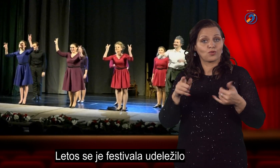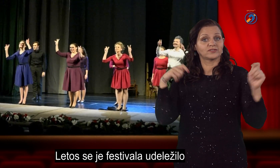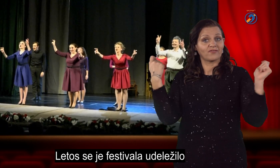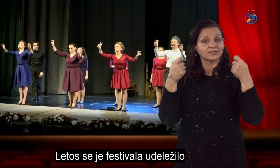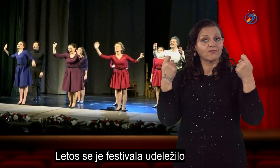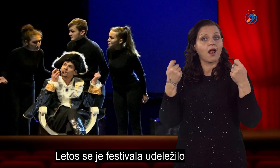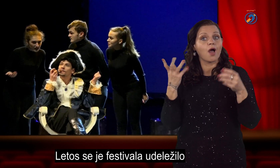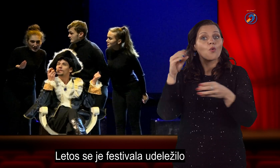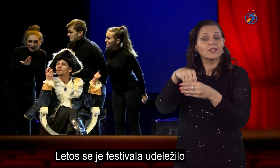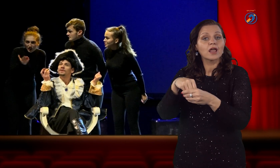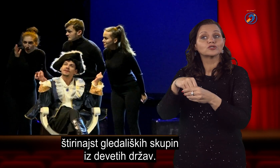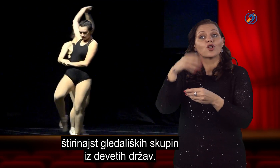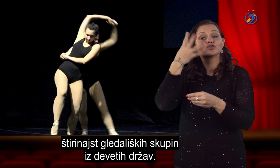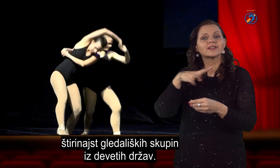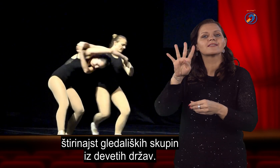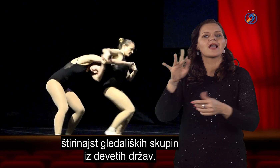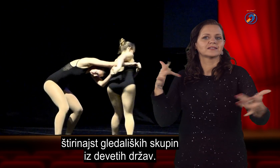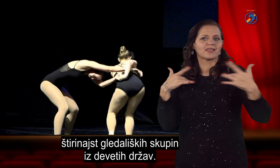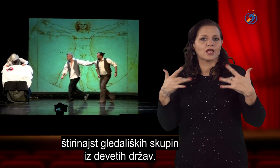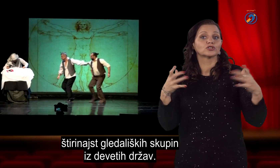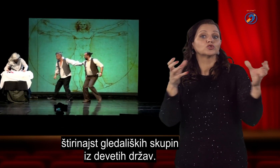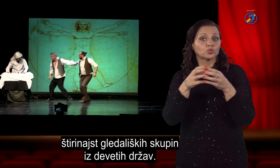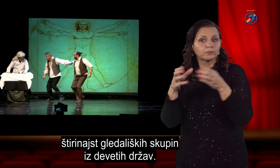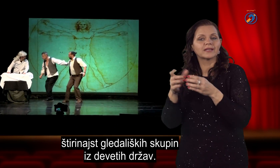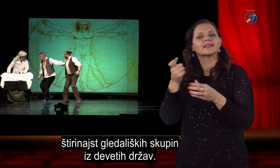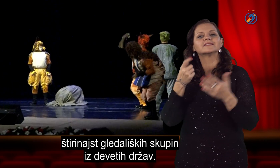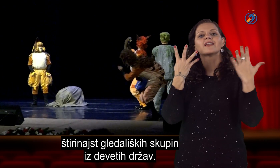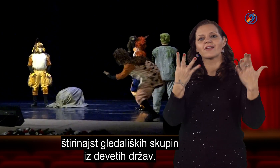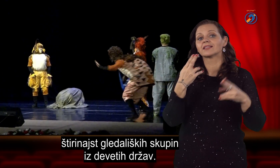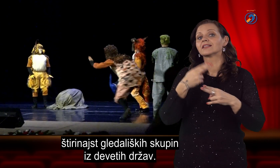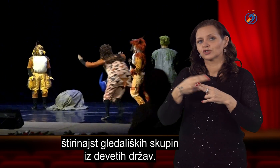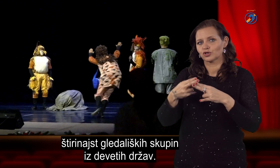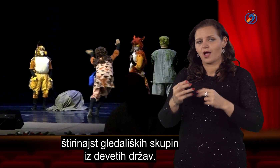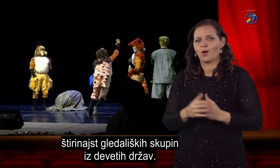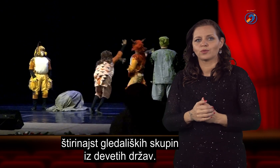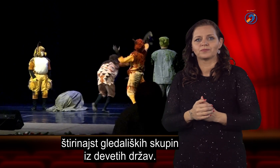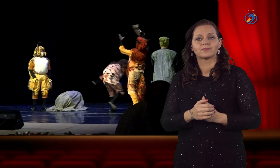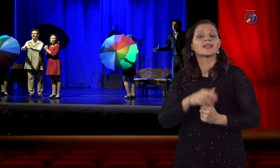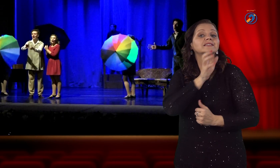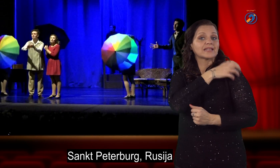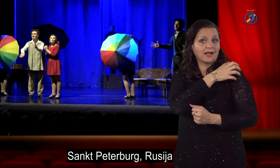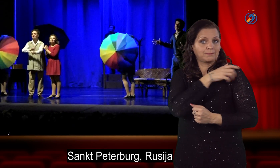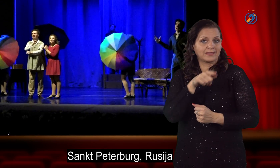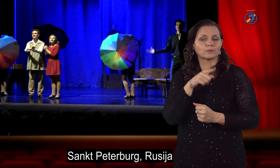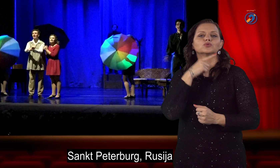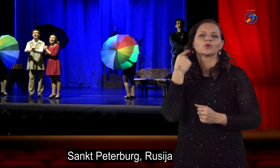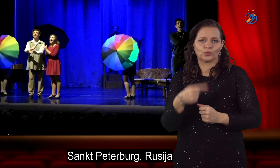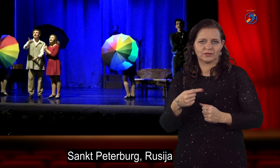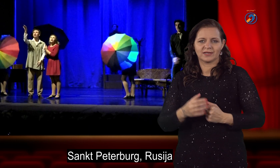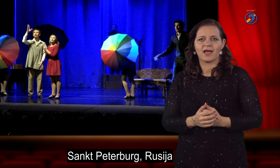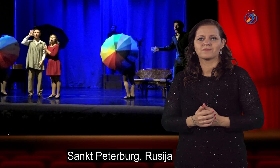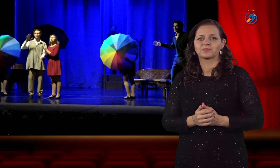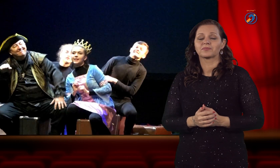Letos se je festivala udeležilo 14 gledaliških skupin iz 9 držav. Sankt